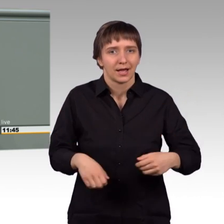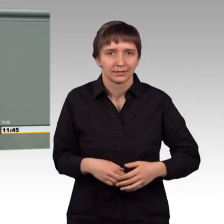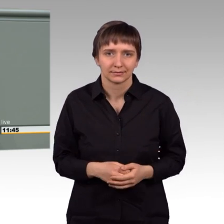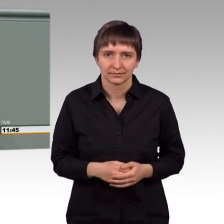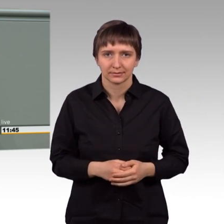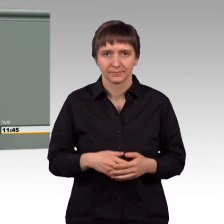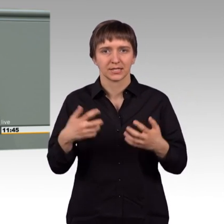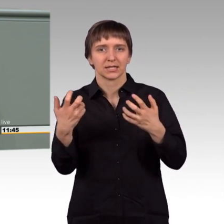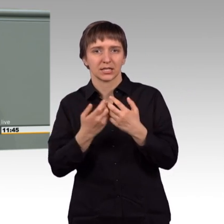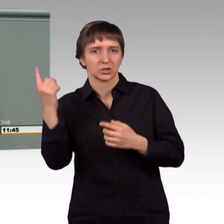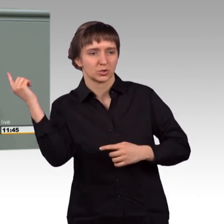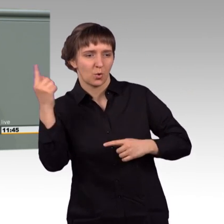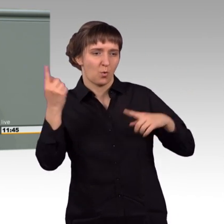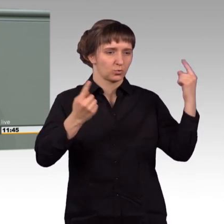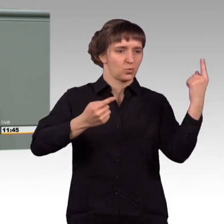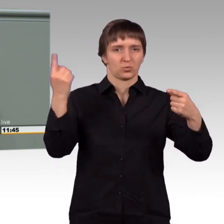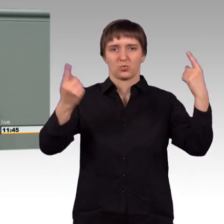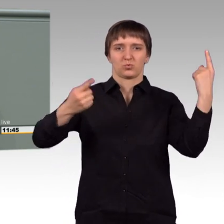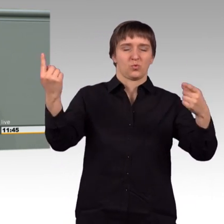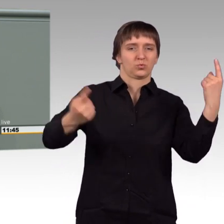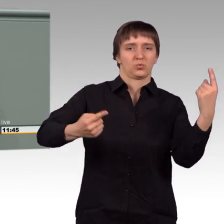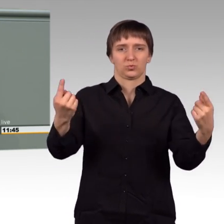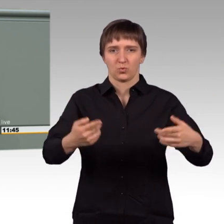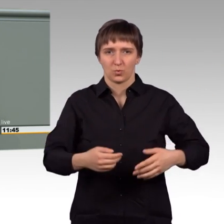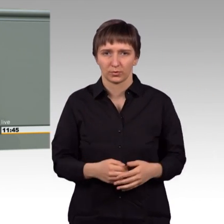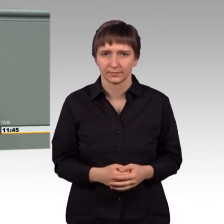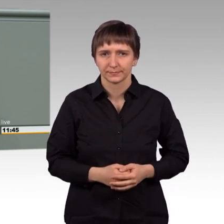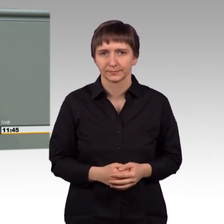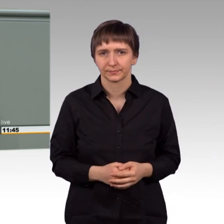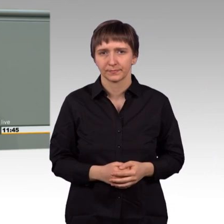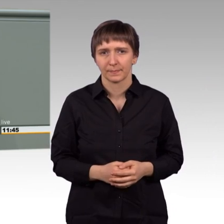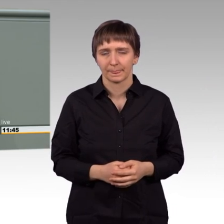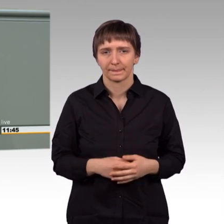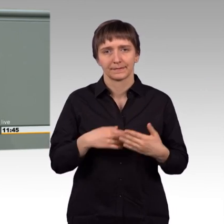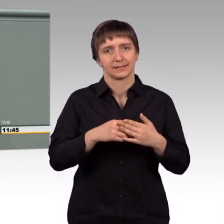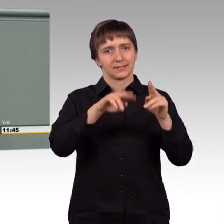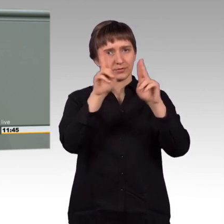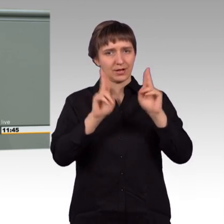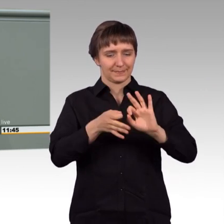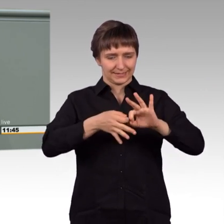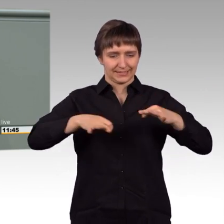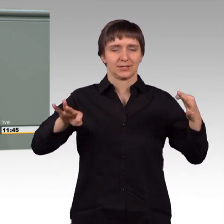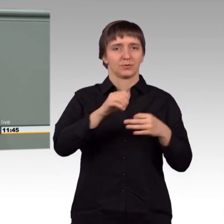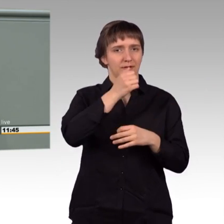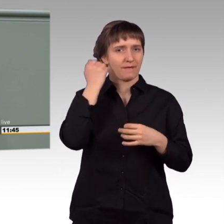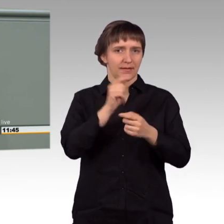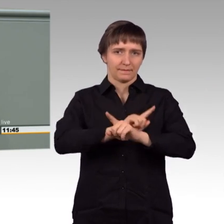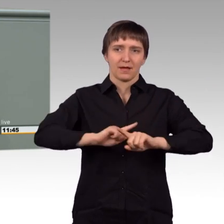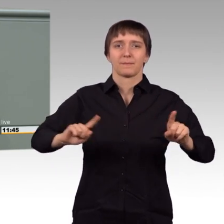jagte die nächste. Das Gewaltverbot in den internationalen Beziehungen, dazu gehört übrigens auch bereits